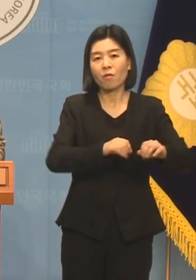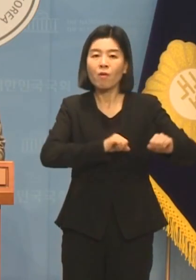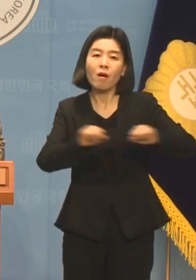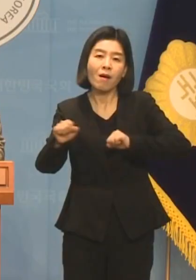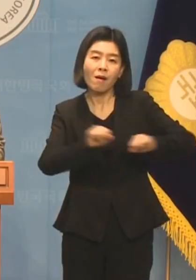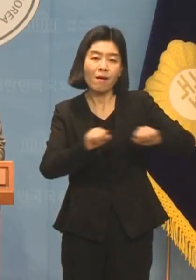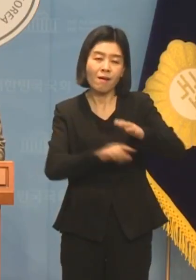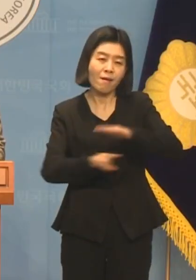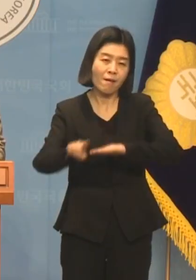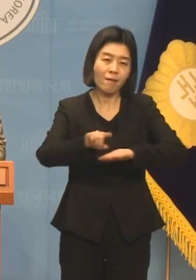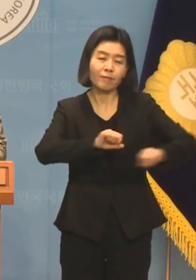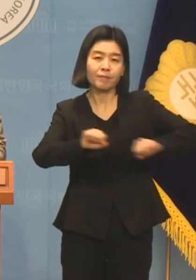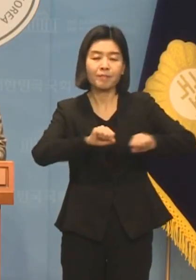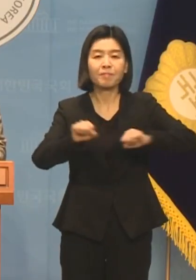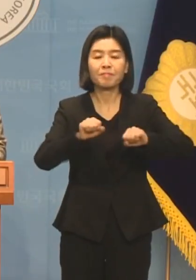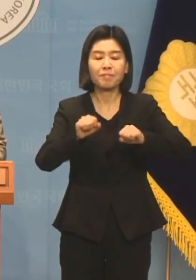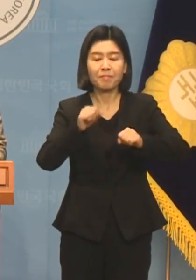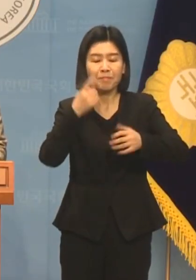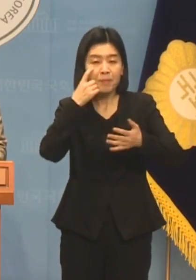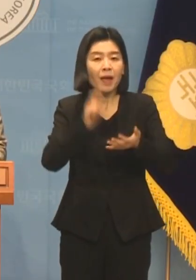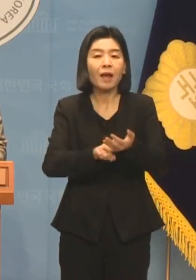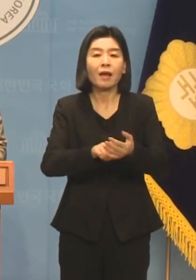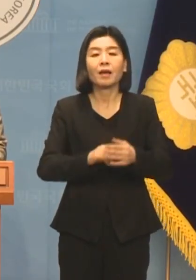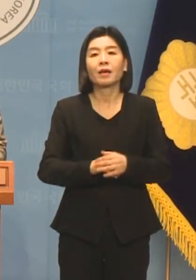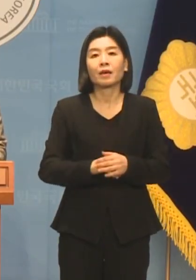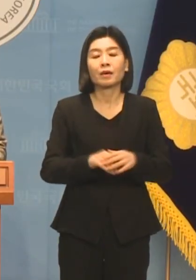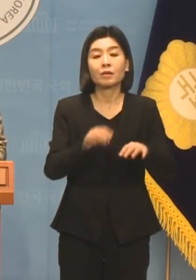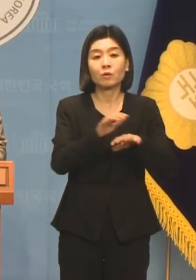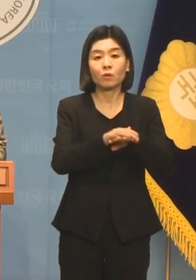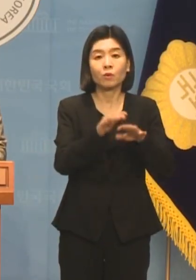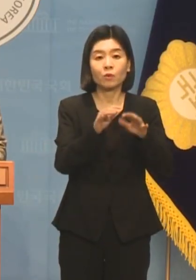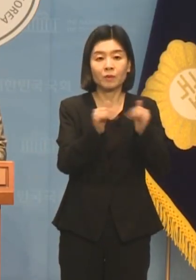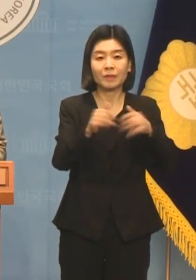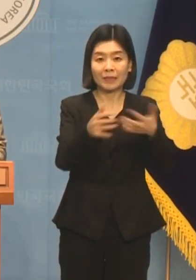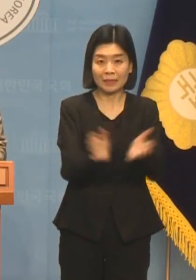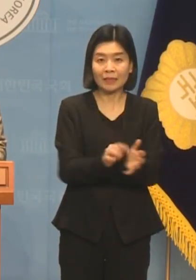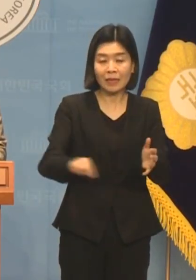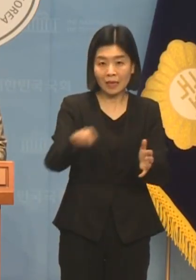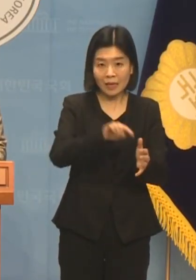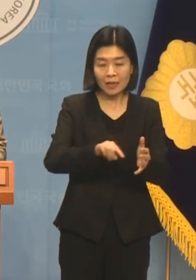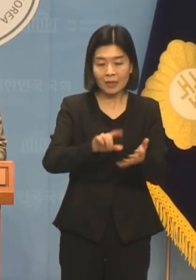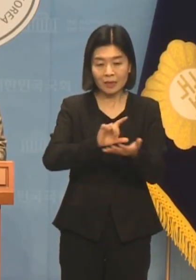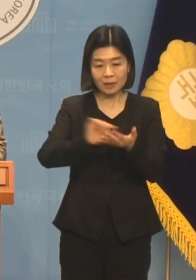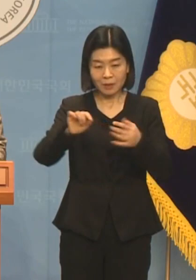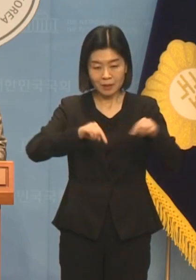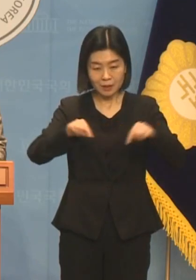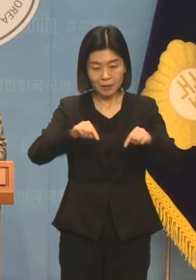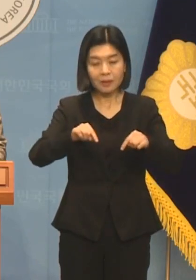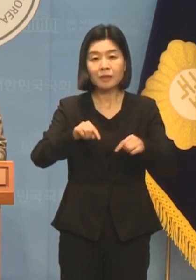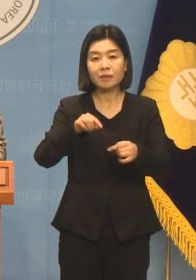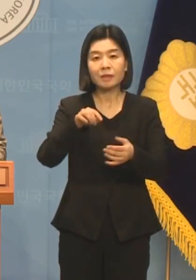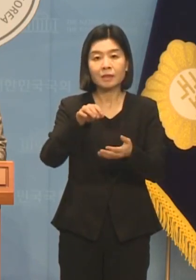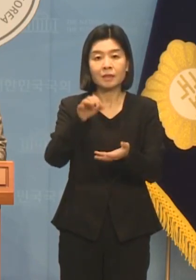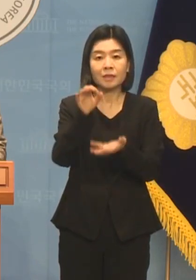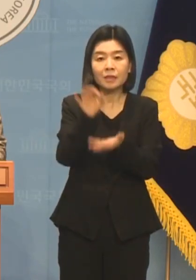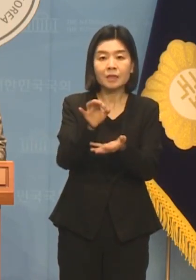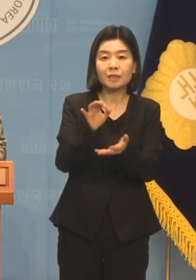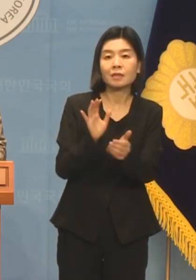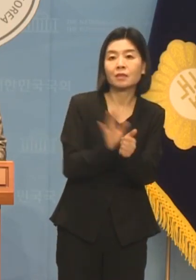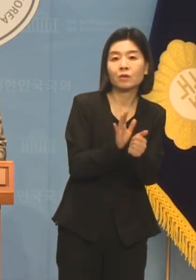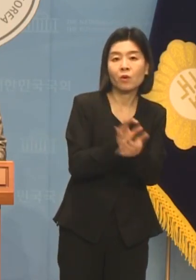것으로 확인되었습니다. 아울러 이들 농민단체들이 지자체에서 지원받은 각종 보조금